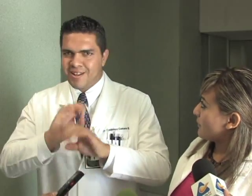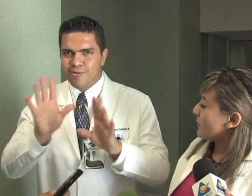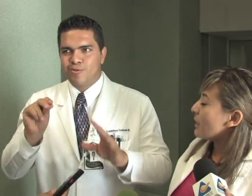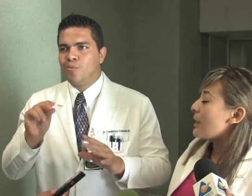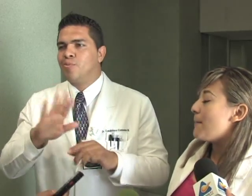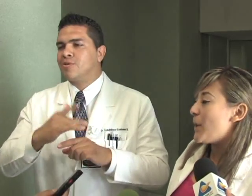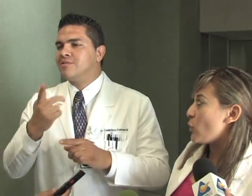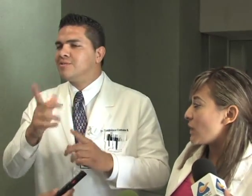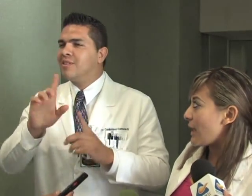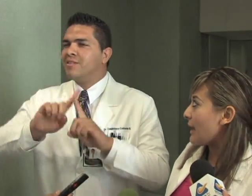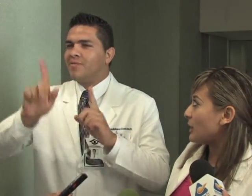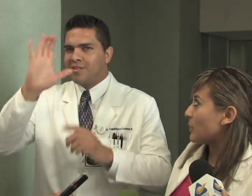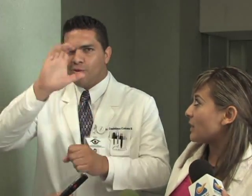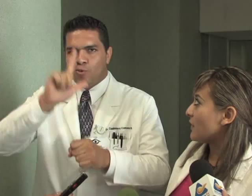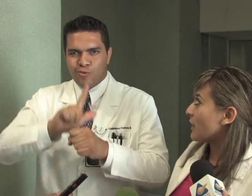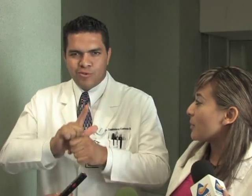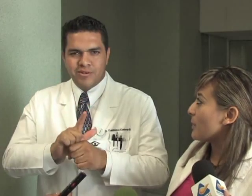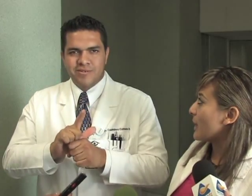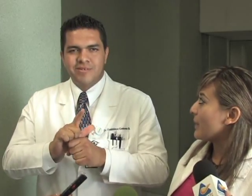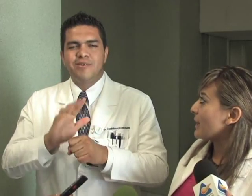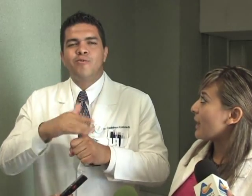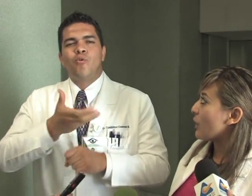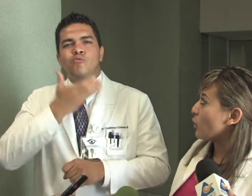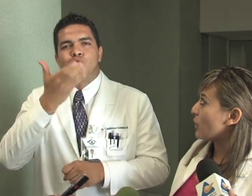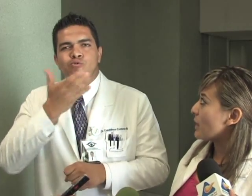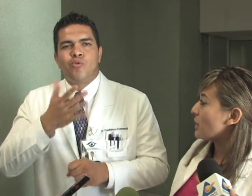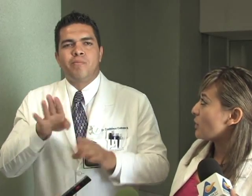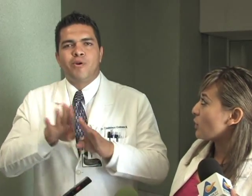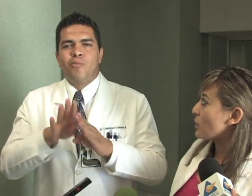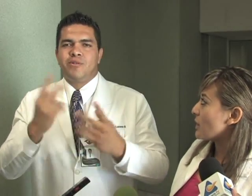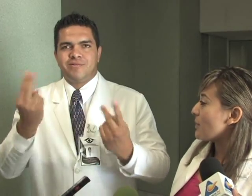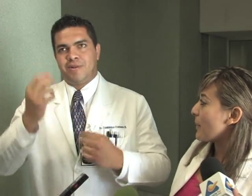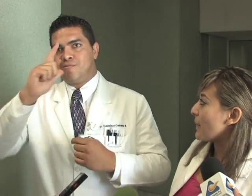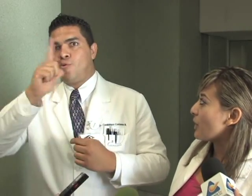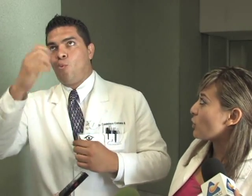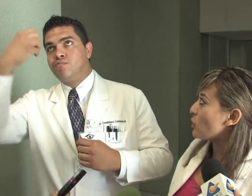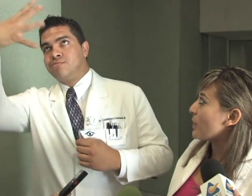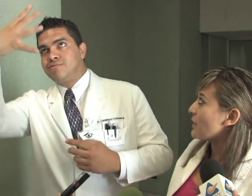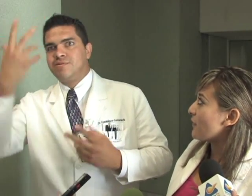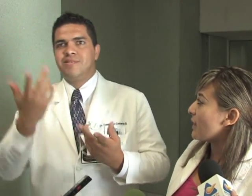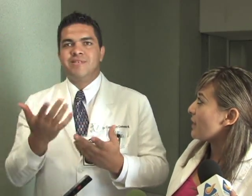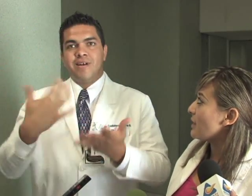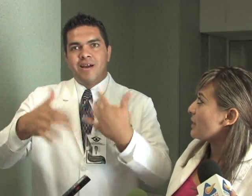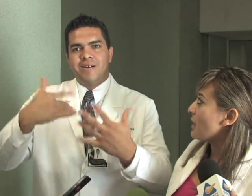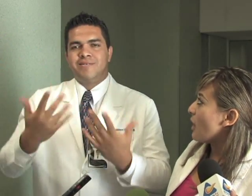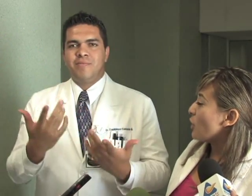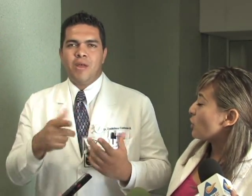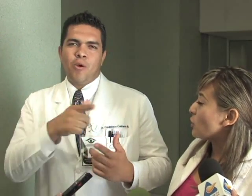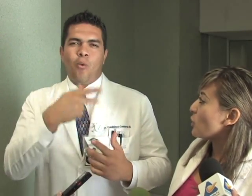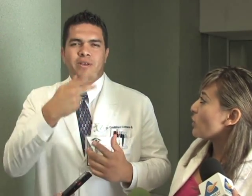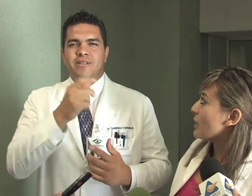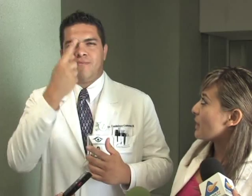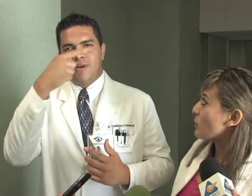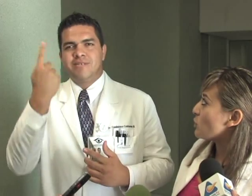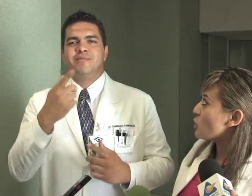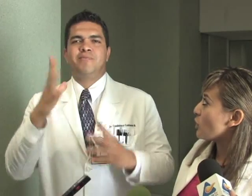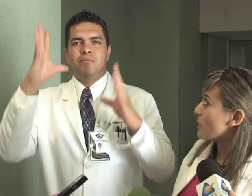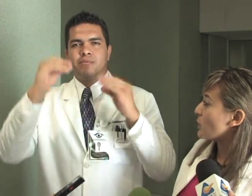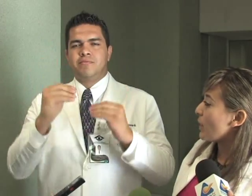Me gustaría especificar primeramente que la cultura de sordos es simplemente costumbres diferentes. Nosotros utilizamos mucho lo visual,